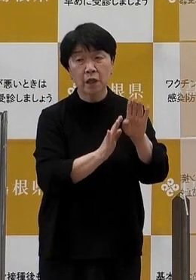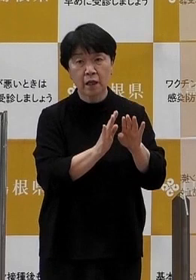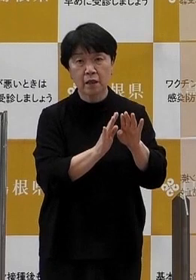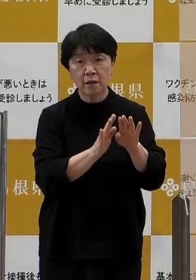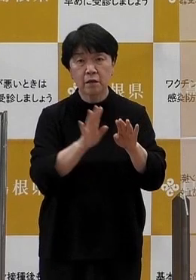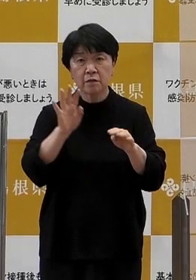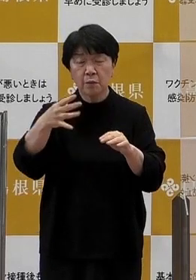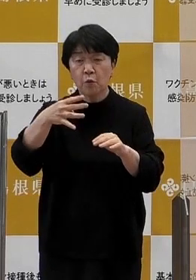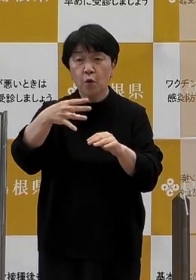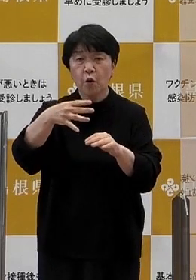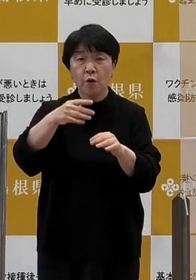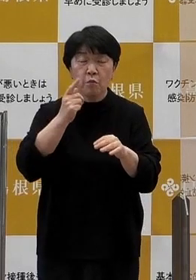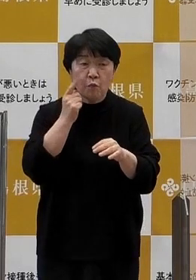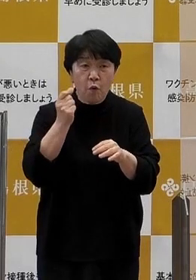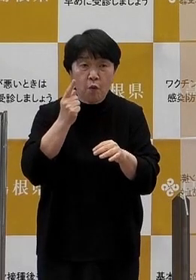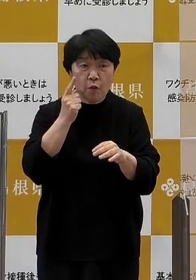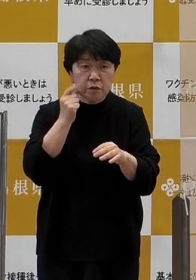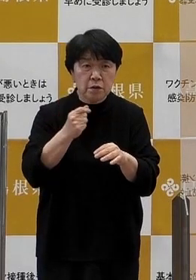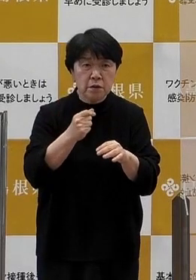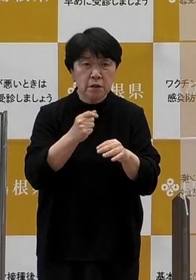ることだって全然あり得る。